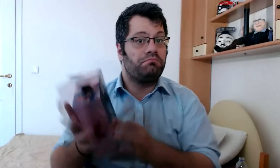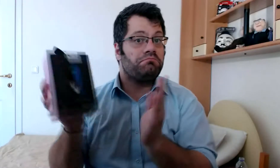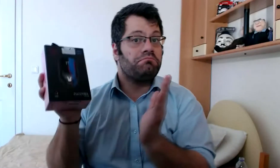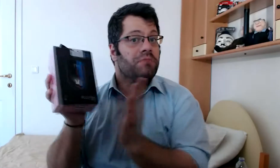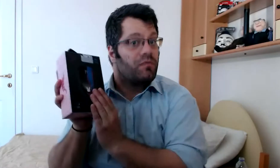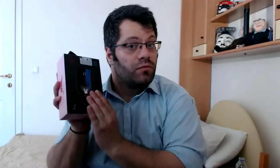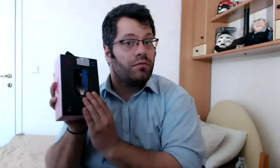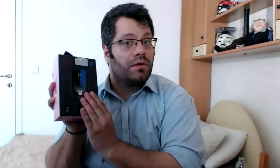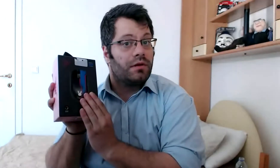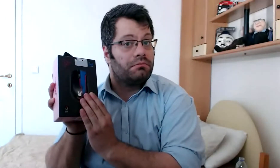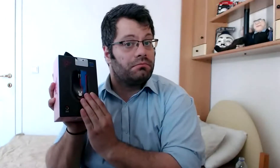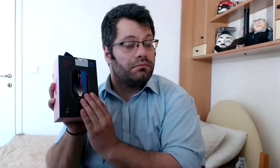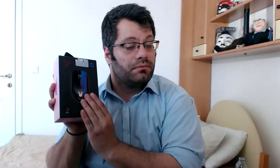εδώ.